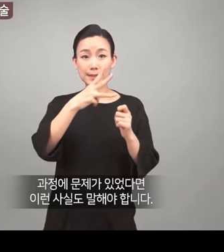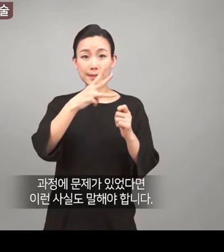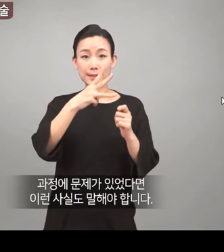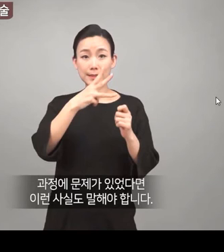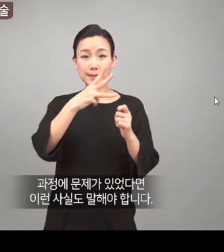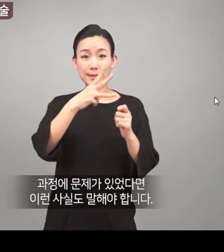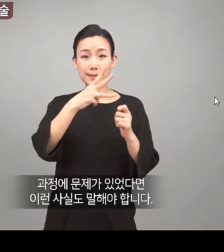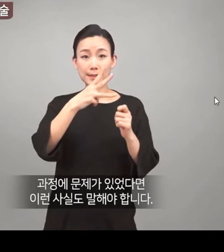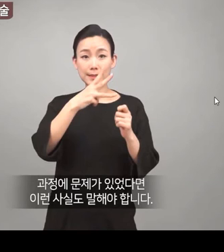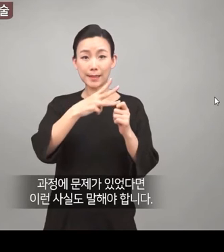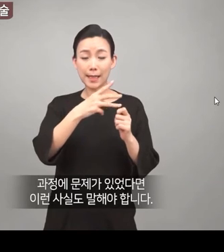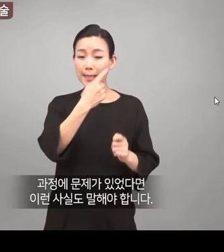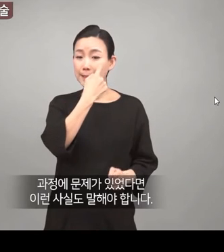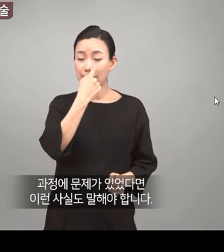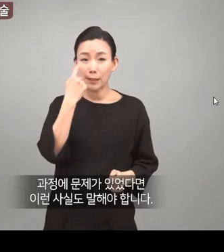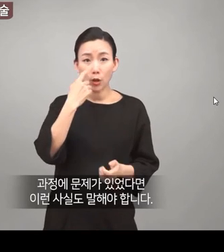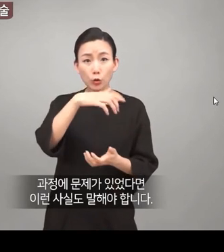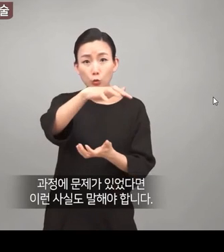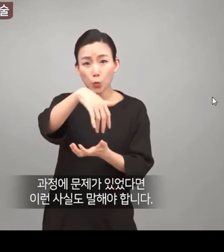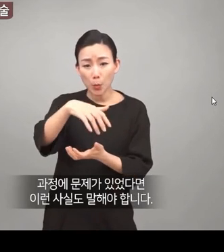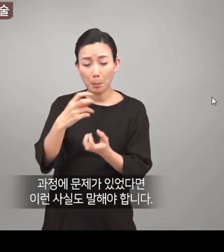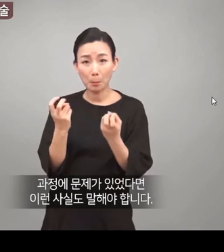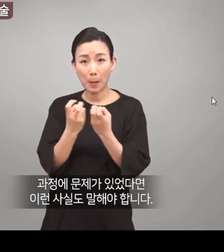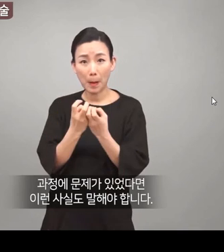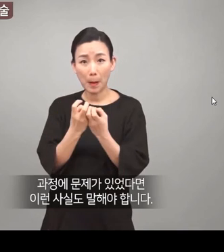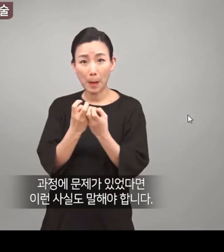세 번째는 이제